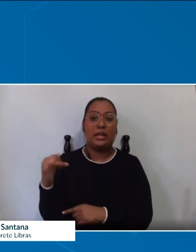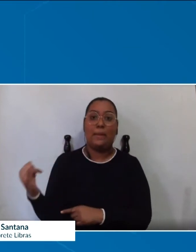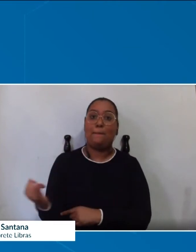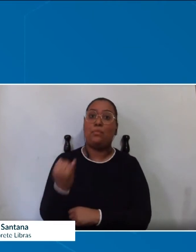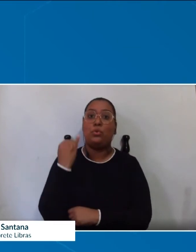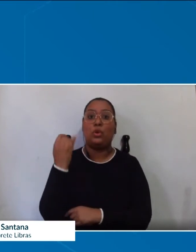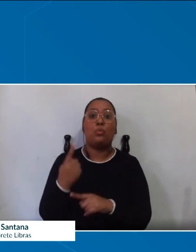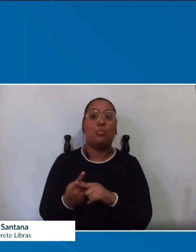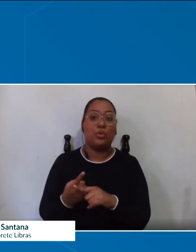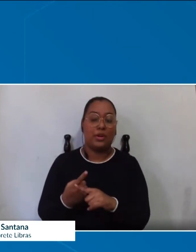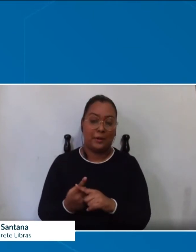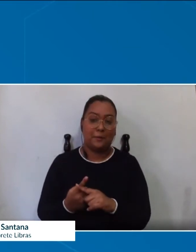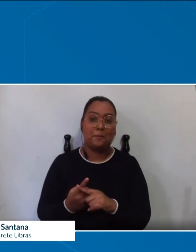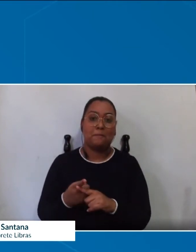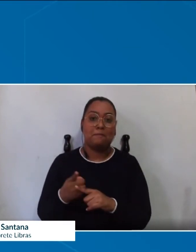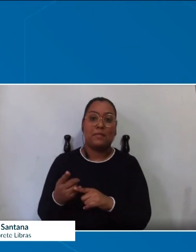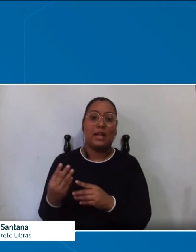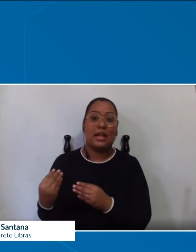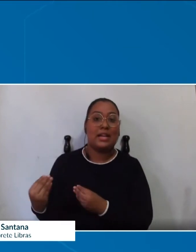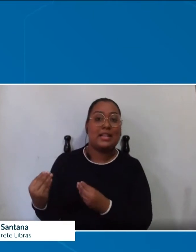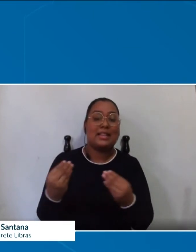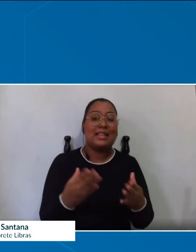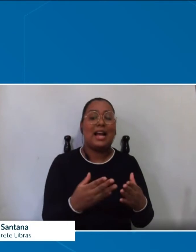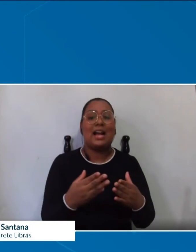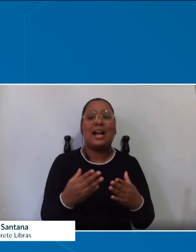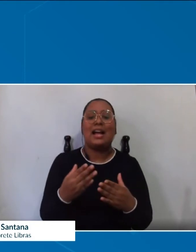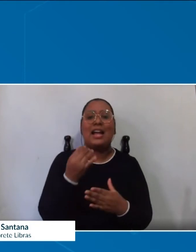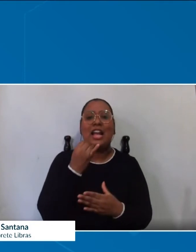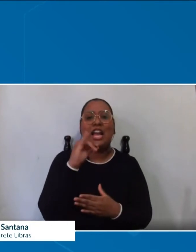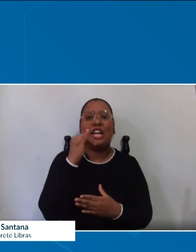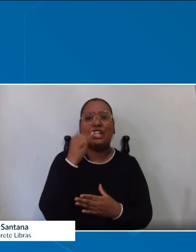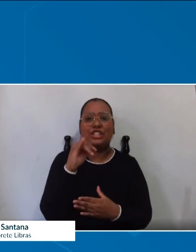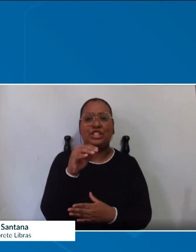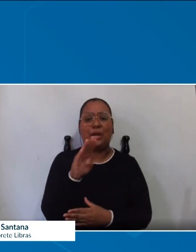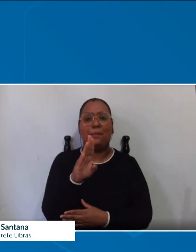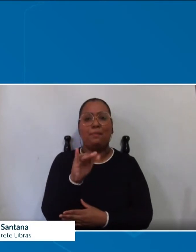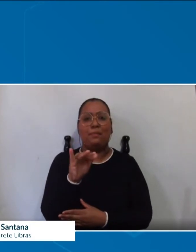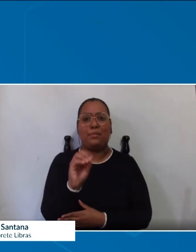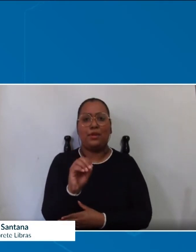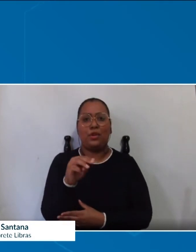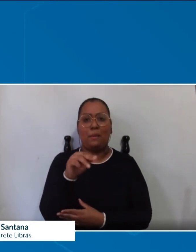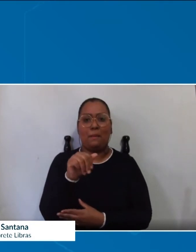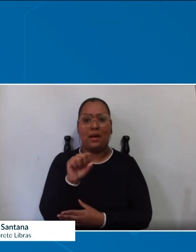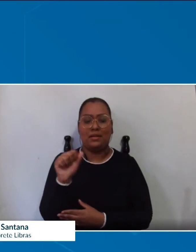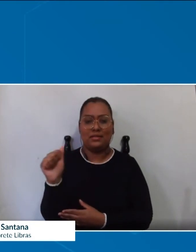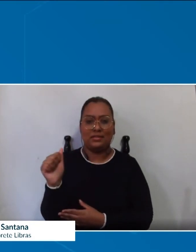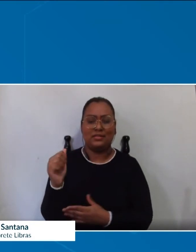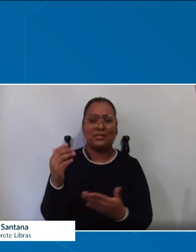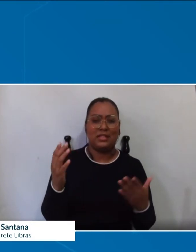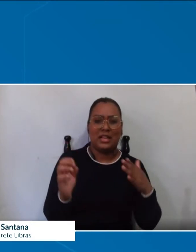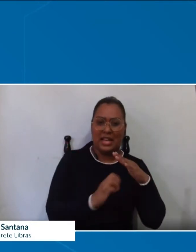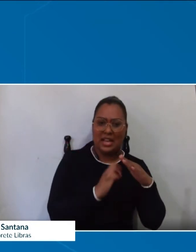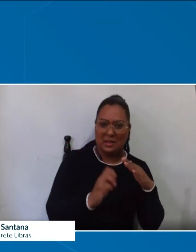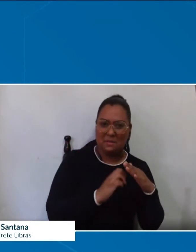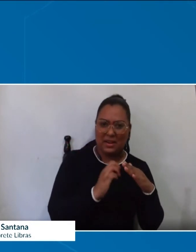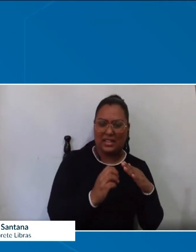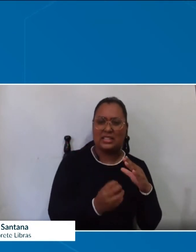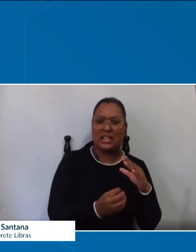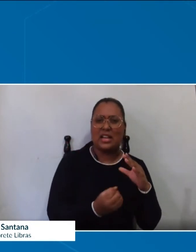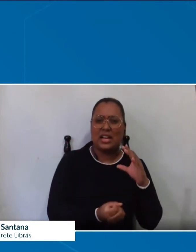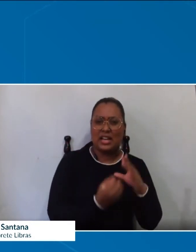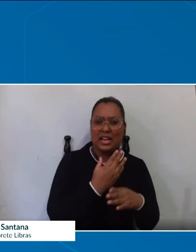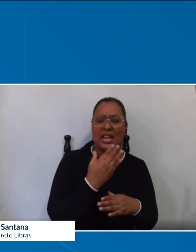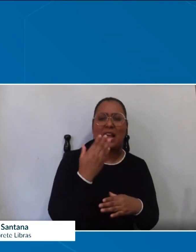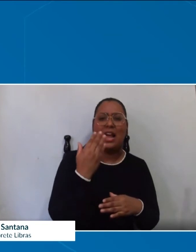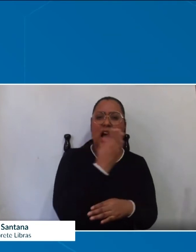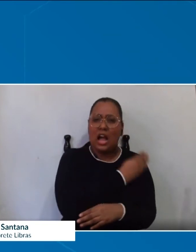porque ele gera energia de biomassa. Então, as indústrias que produziam açúcar e álcool hoje produzem açúcar, álcool